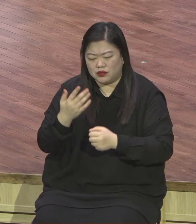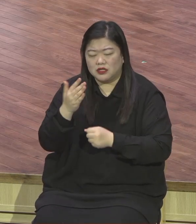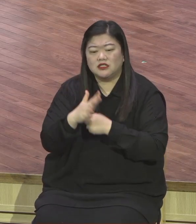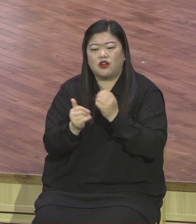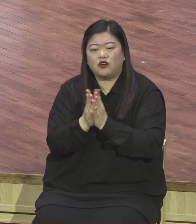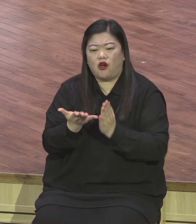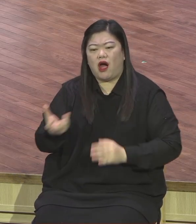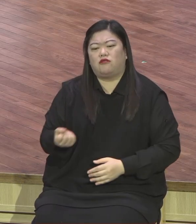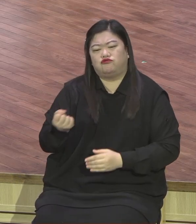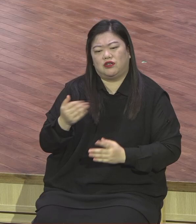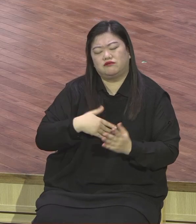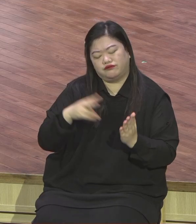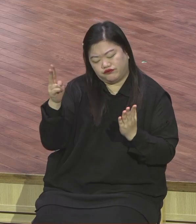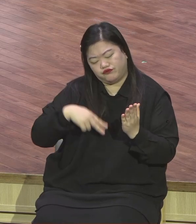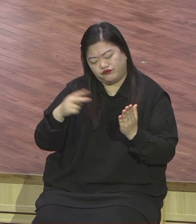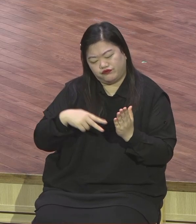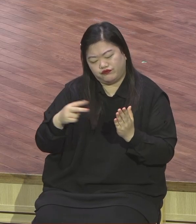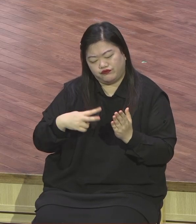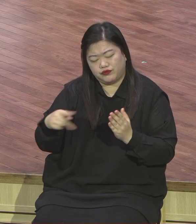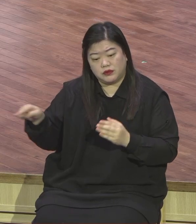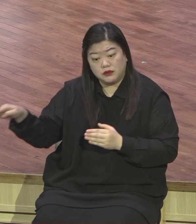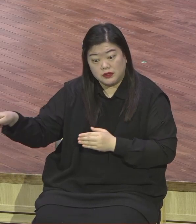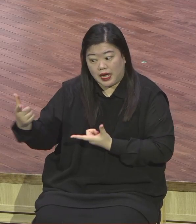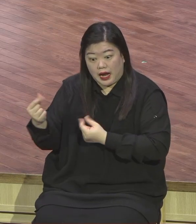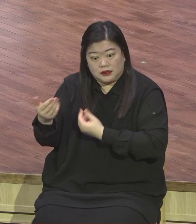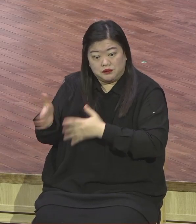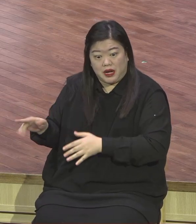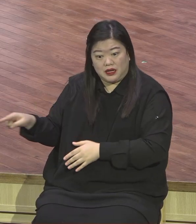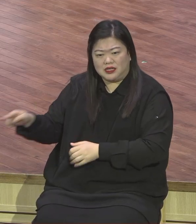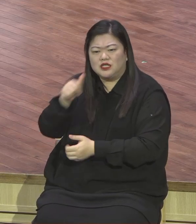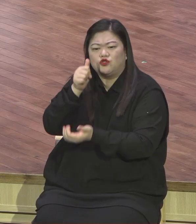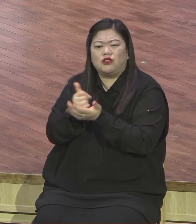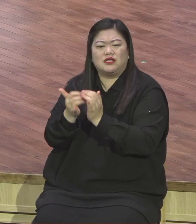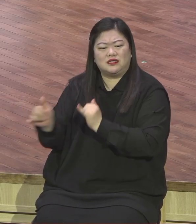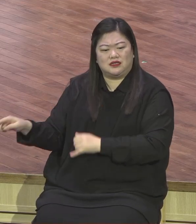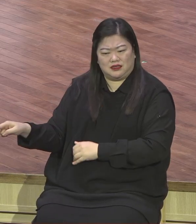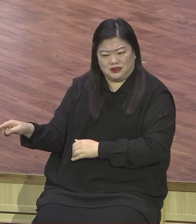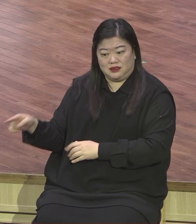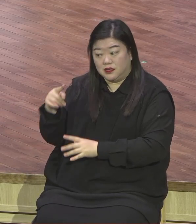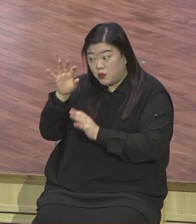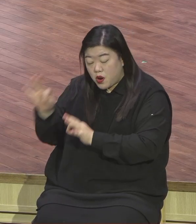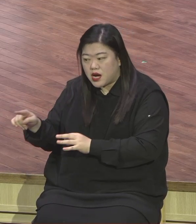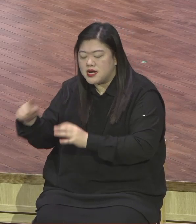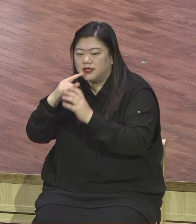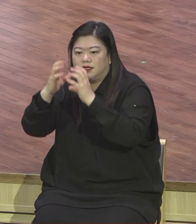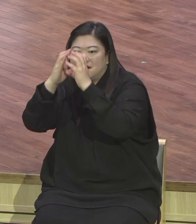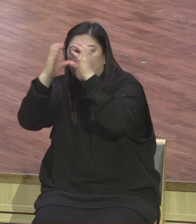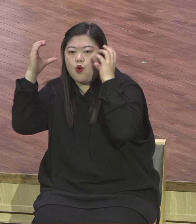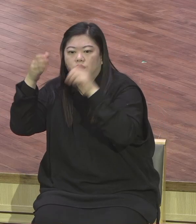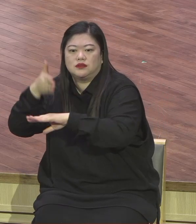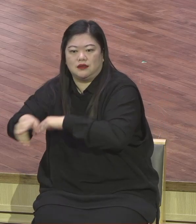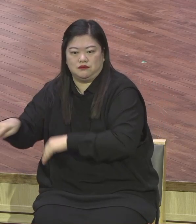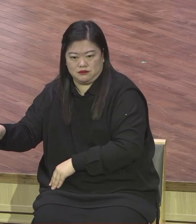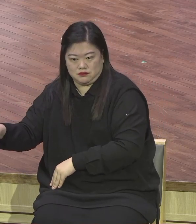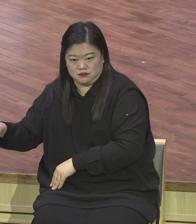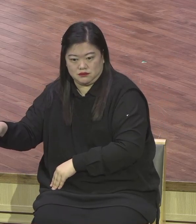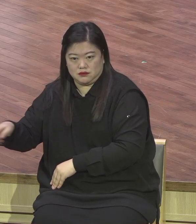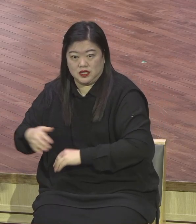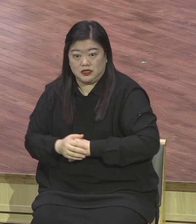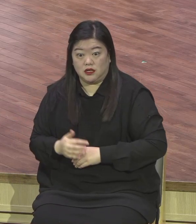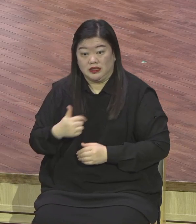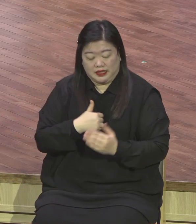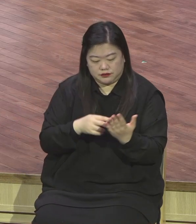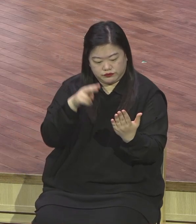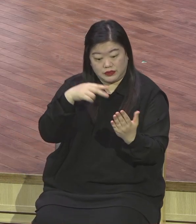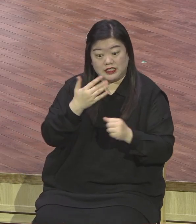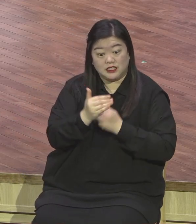모슬림팀 어느 교도소를 옮겼는데 가니까 그 모슬림 팀들이 많은 거예요 그래 모슬림 한 명이 예수는 성경